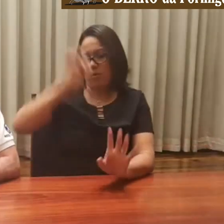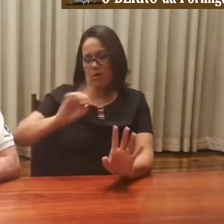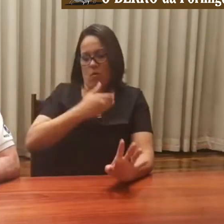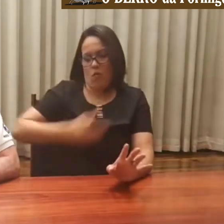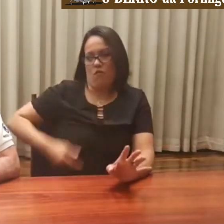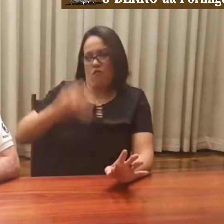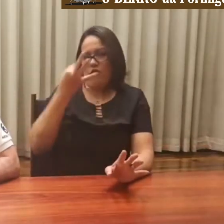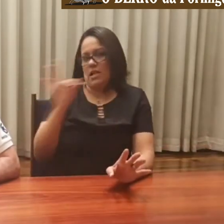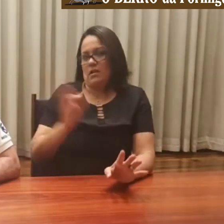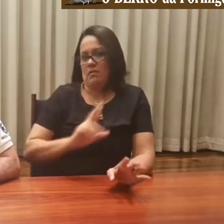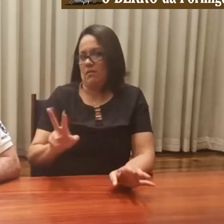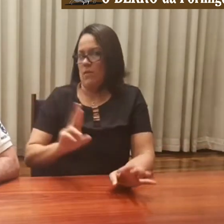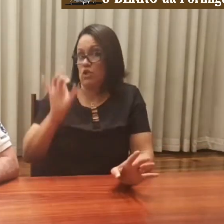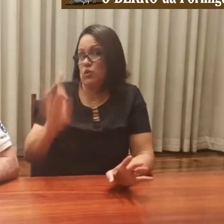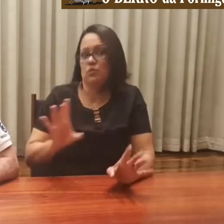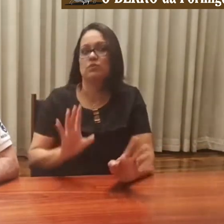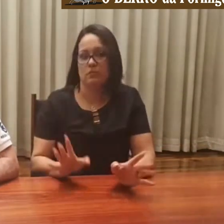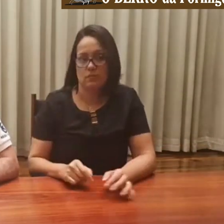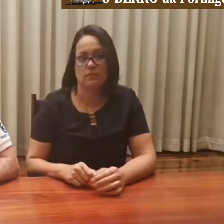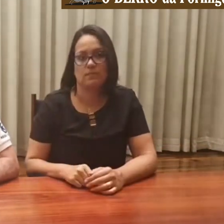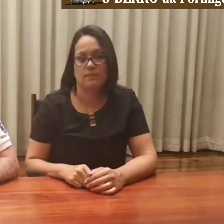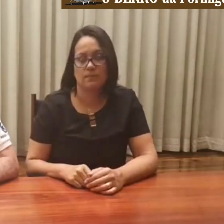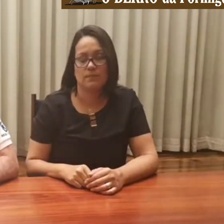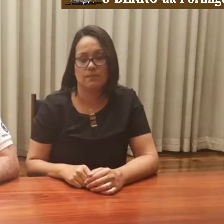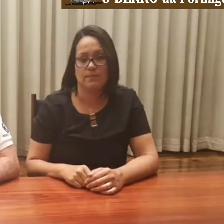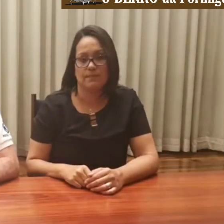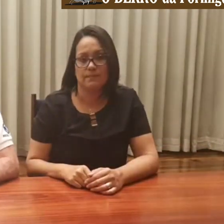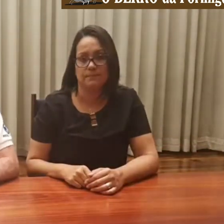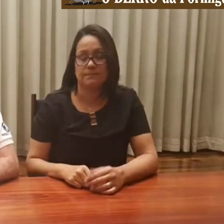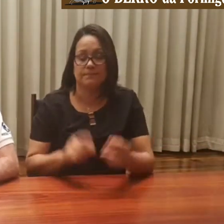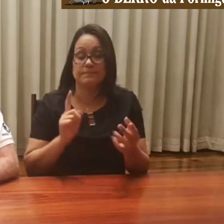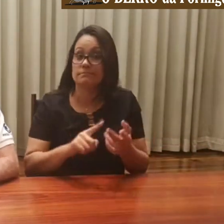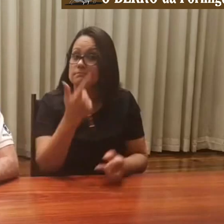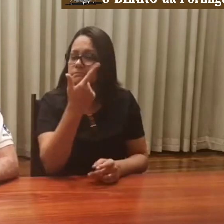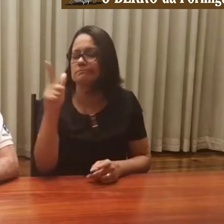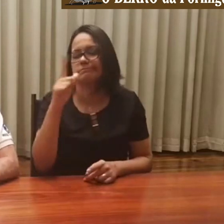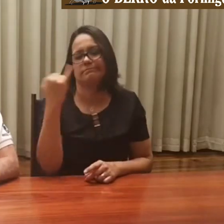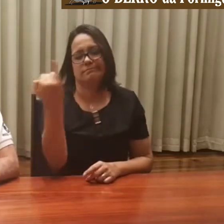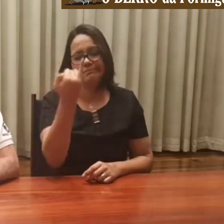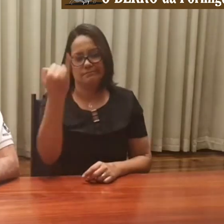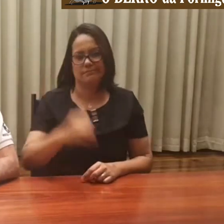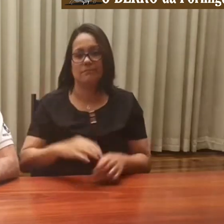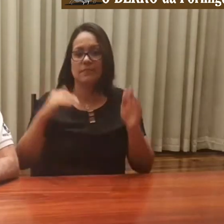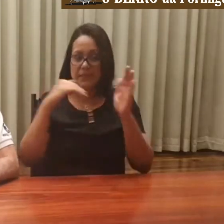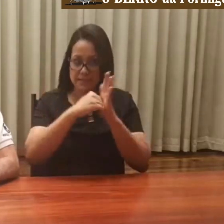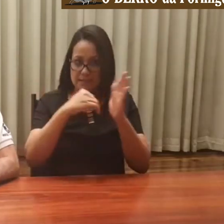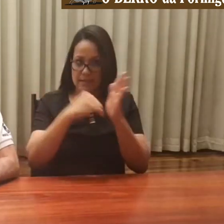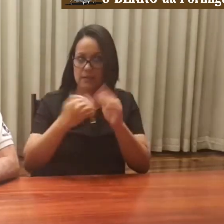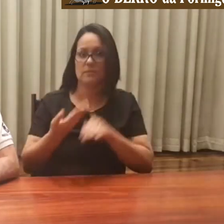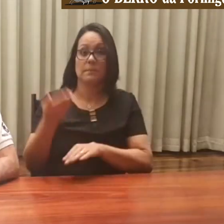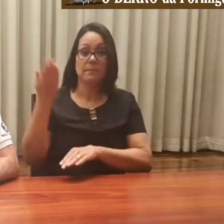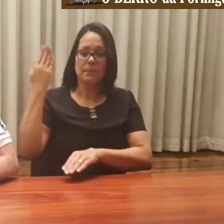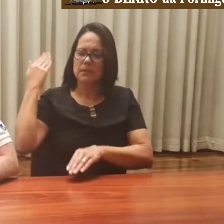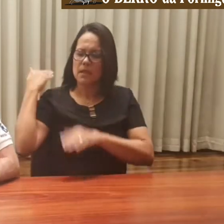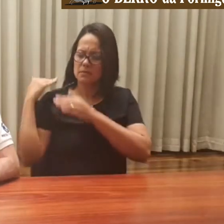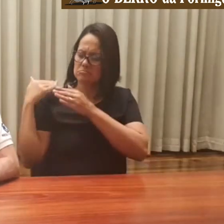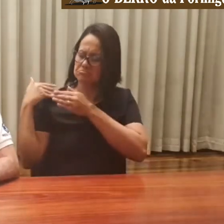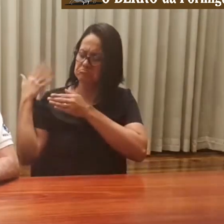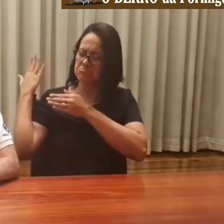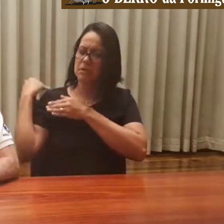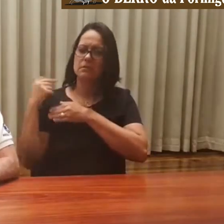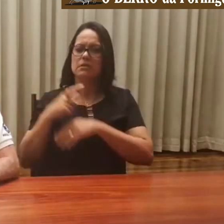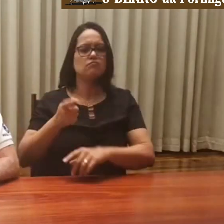fazendo a nossa parte. Vamos lá? Uma coisa importante. O Senado, há poucos dias... deu